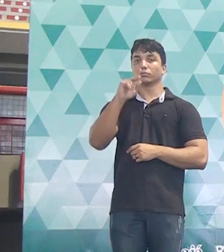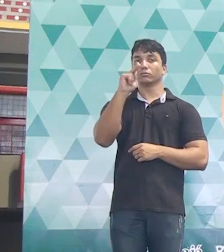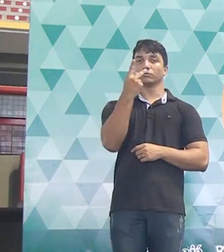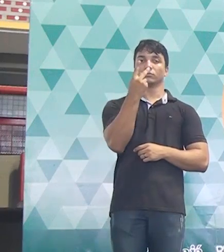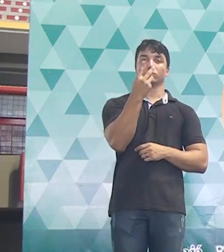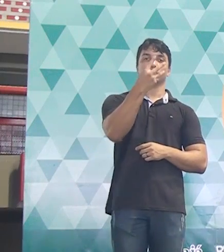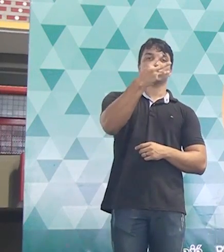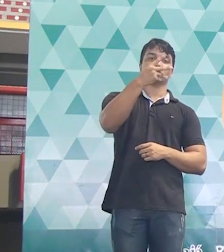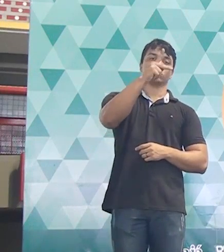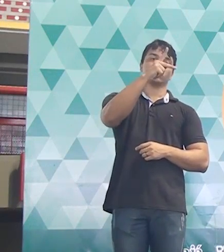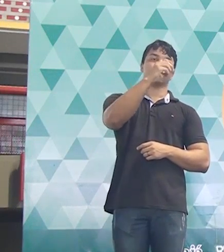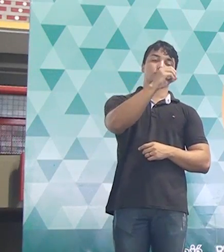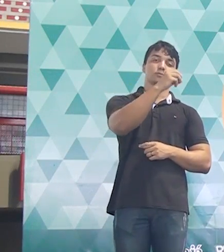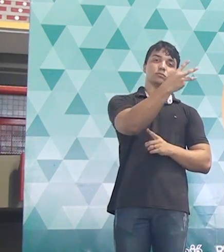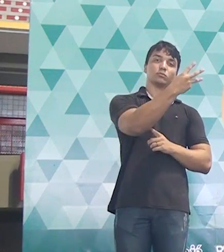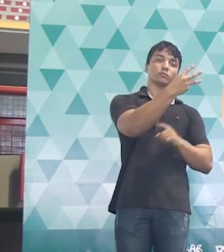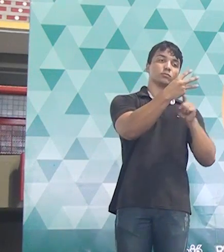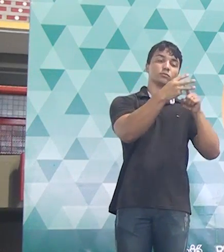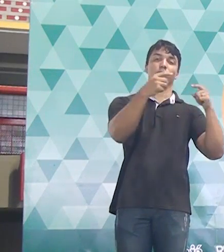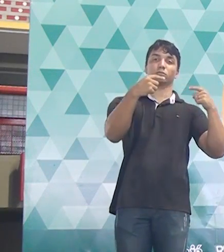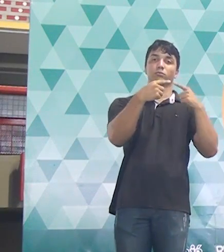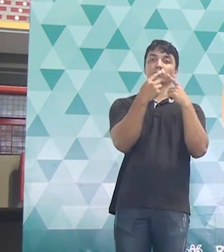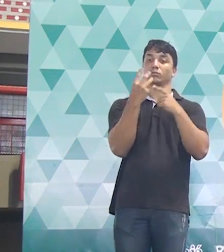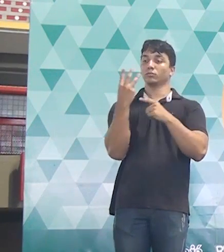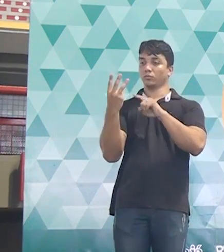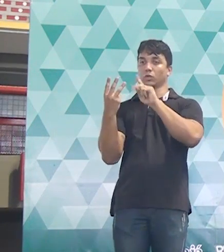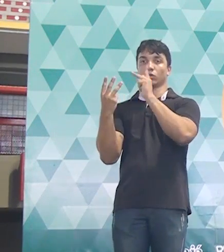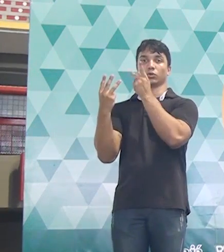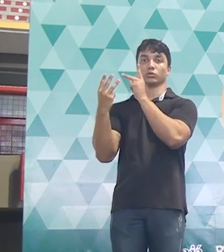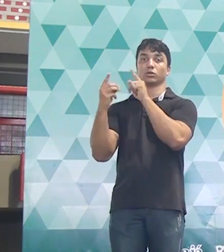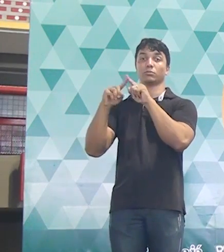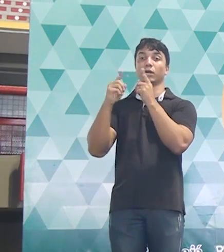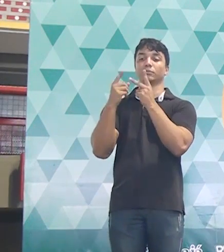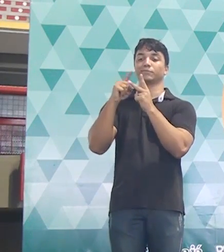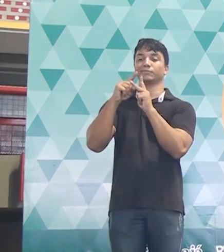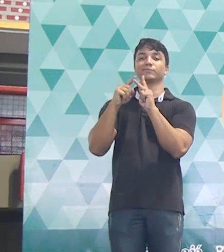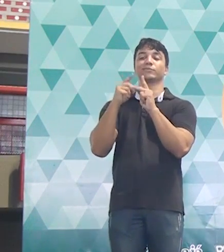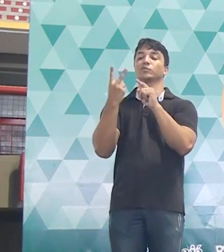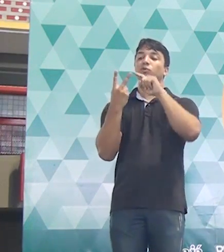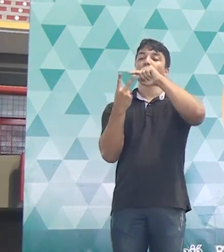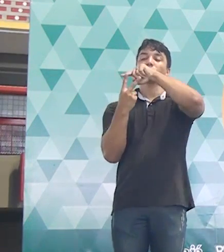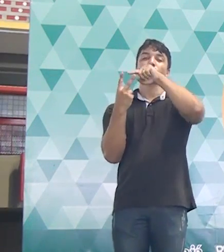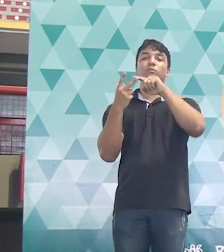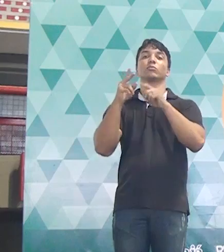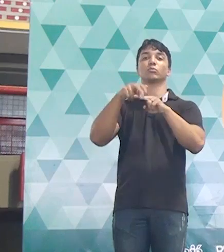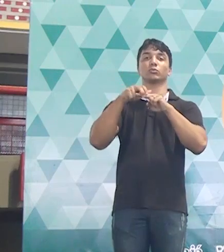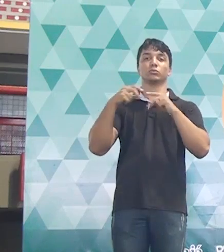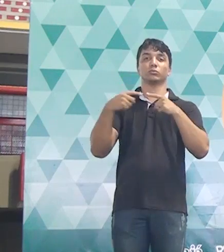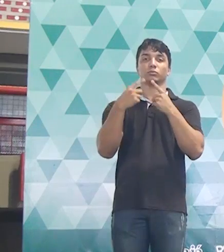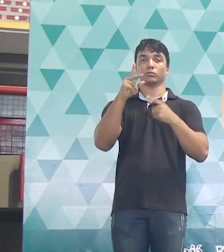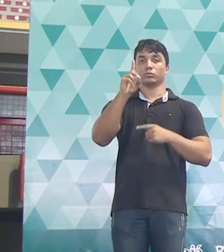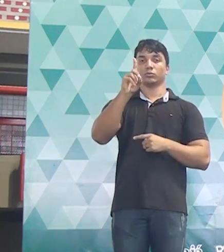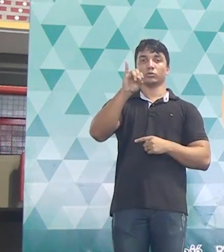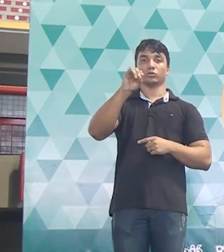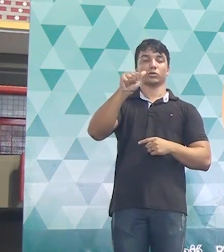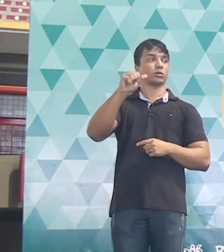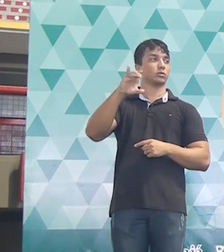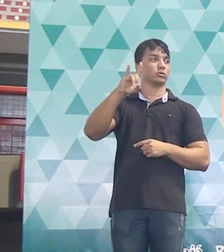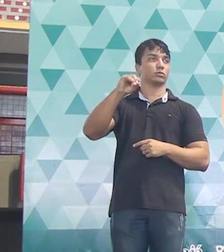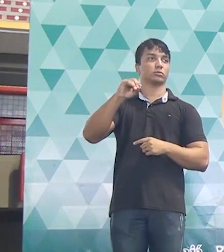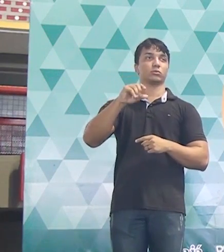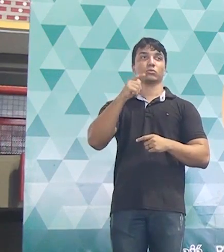H3PO3, ele tem 3 hidrogênios, mas só ioniza 2, por isso ele é um diácido. E